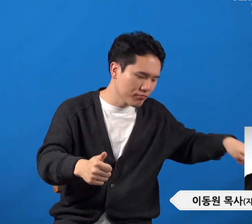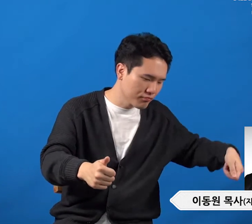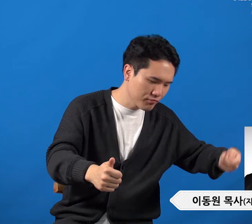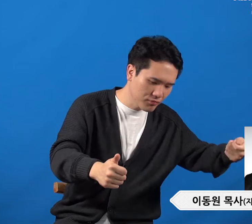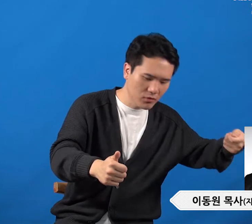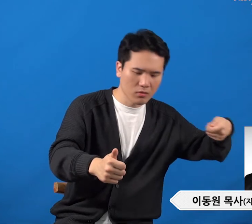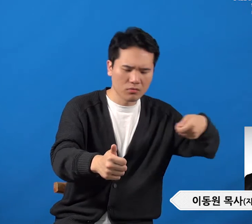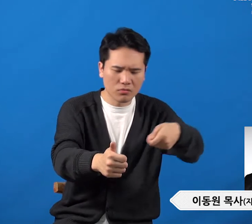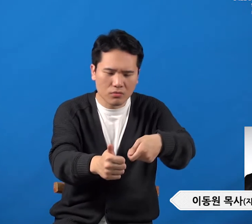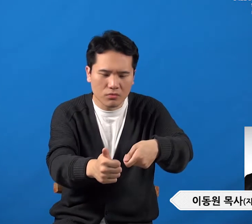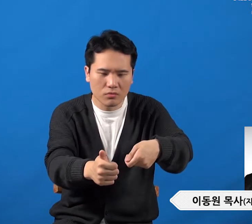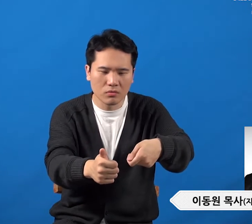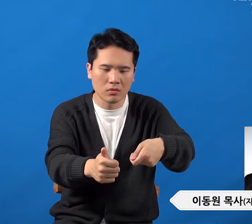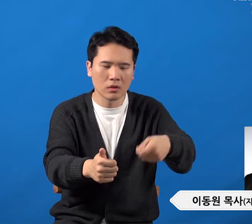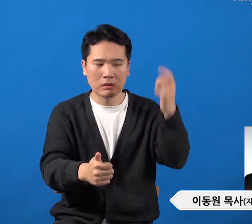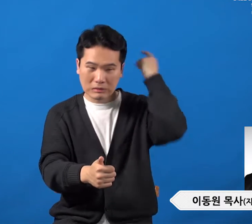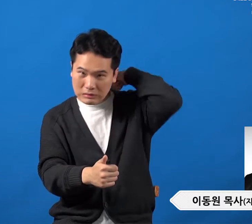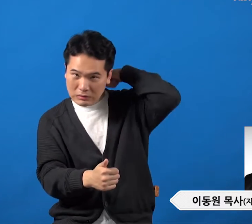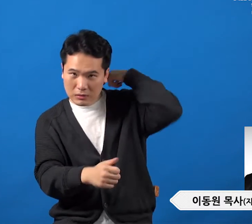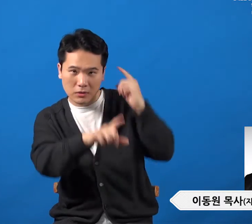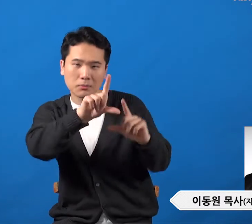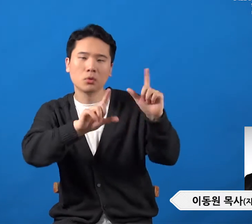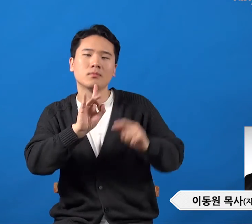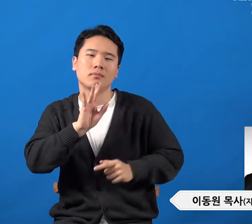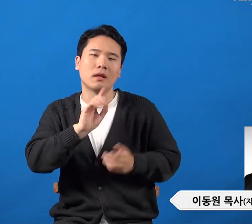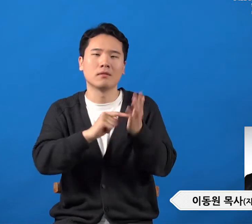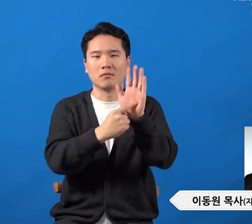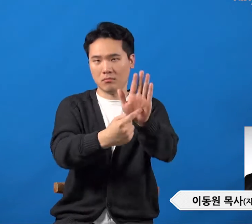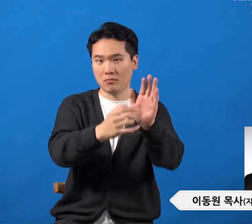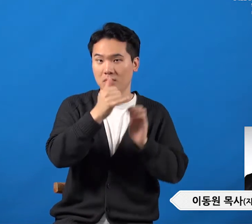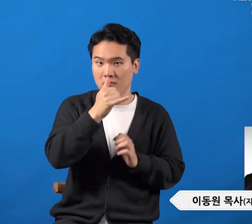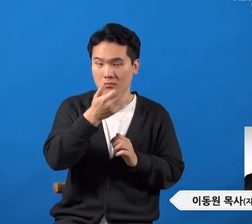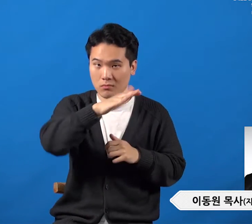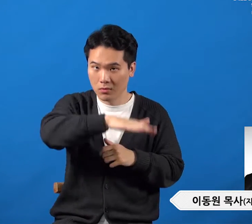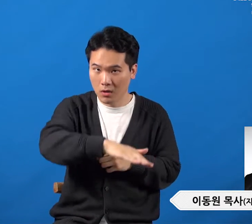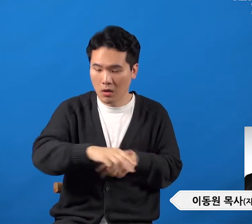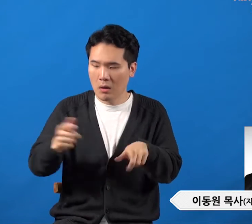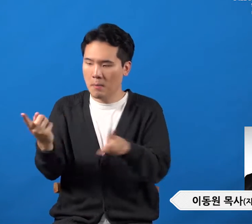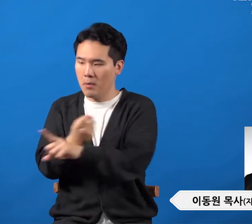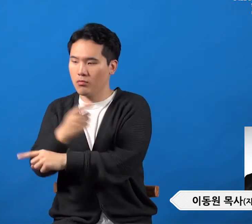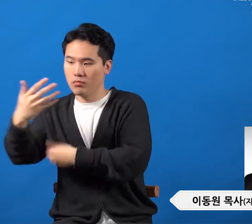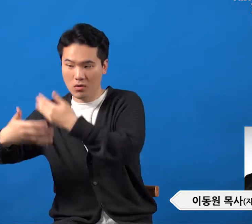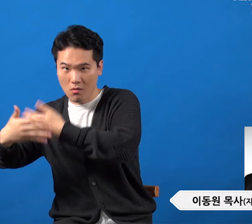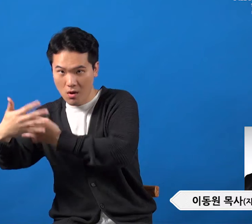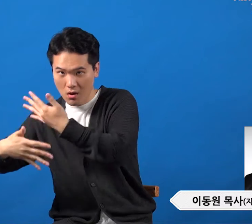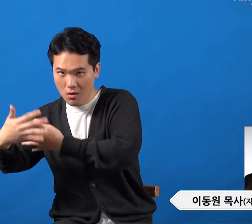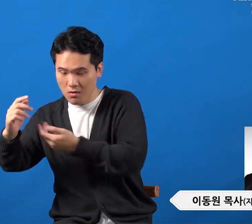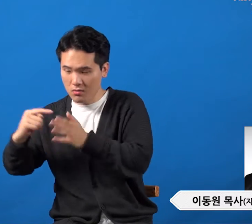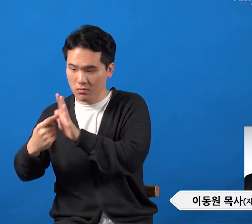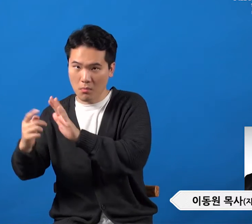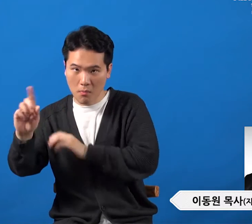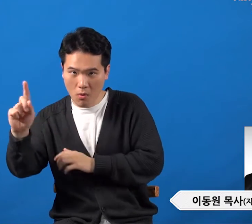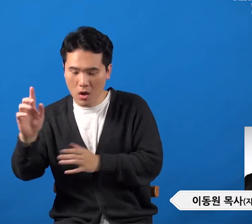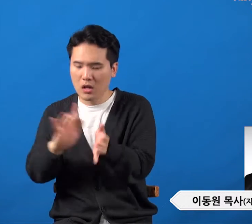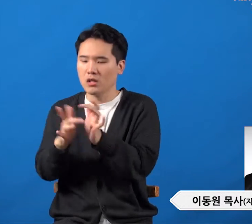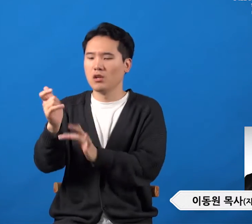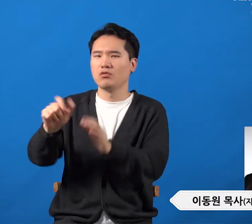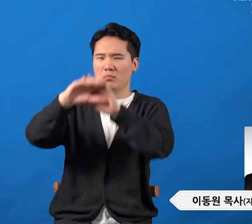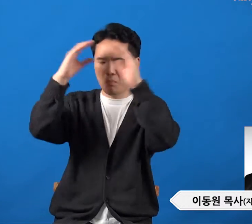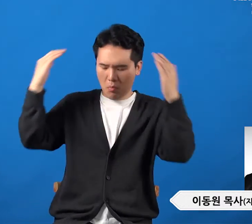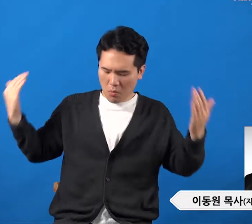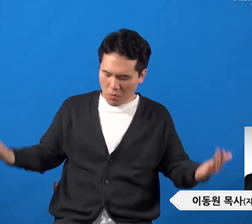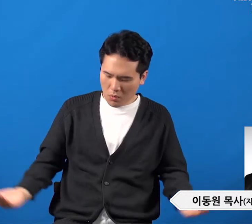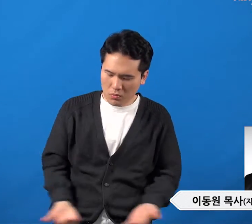예수님, 등밖에 나오지 않아요. 그렇죠? 그림자만 등장합니다. 그러나 리메이크된 영화에서는 예수님의 전신이